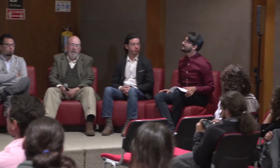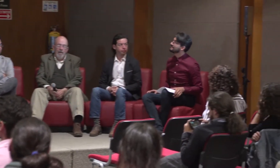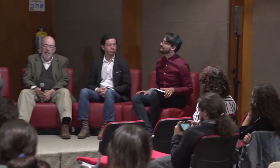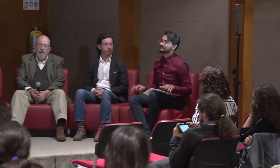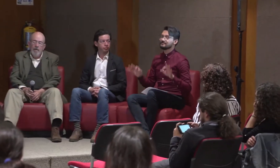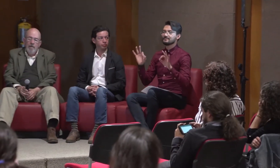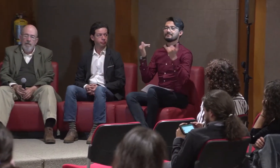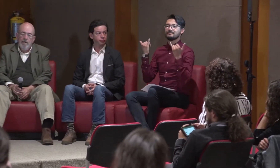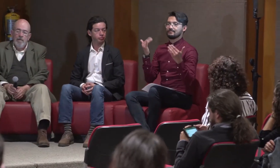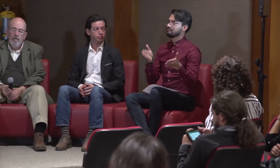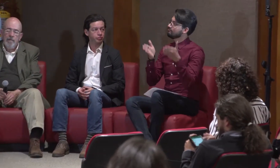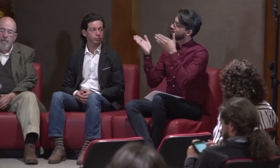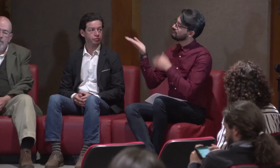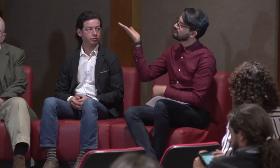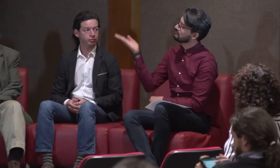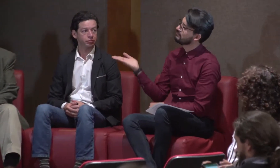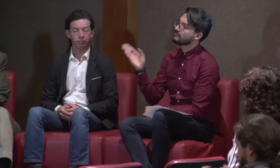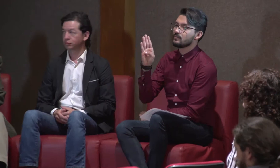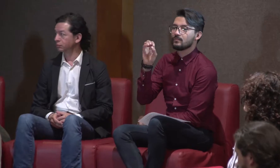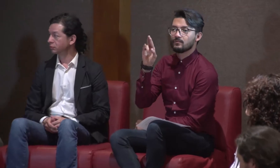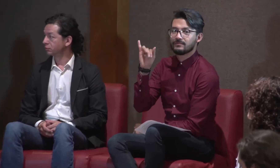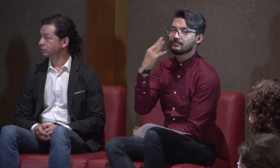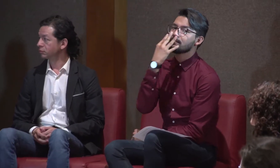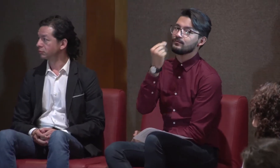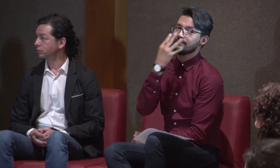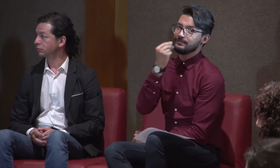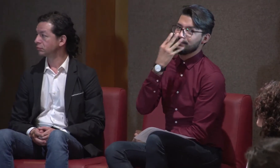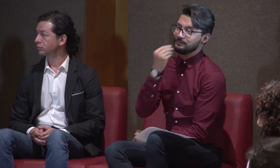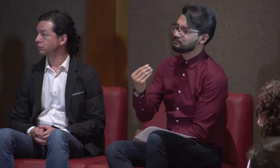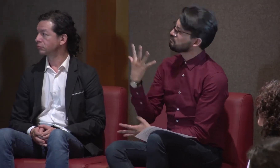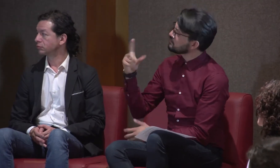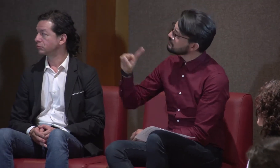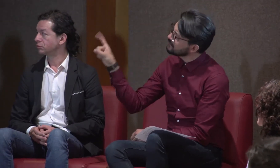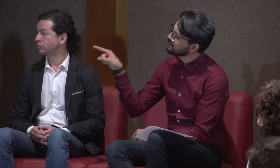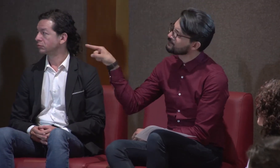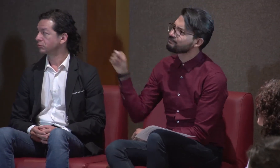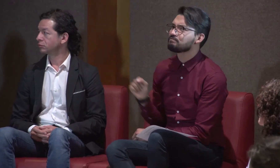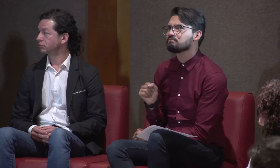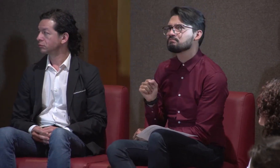Muy bien, muchas gracias. Ahora queremos preguntarle a Boris.